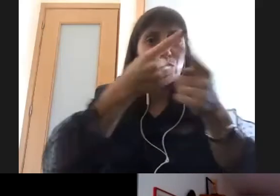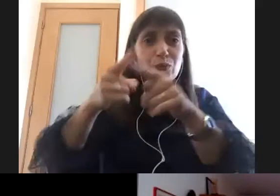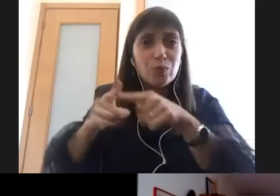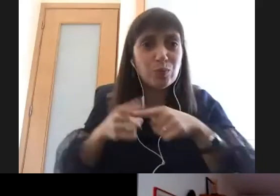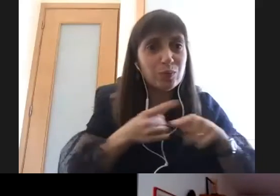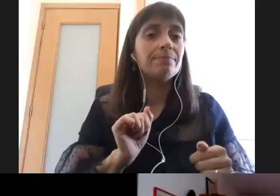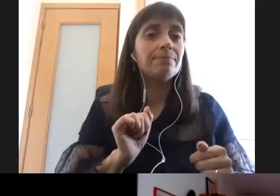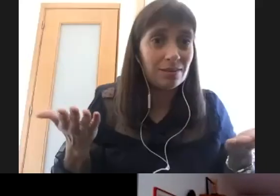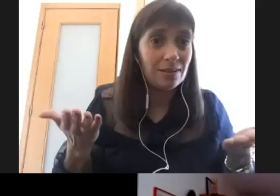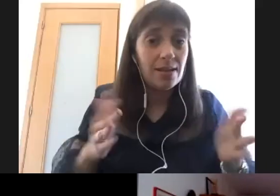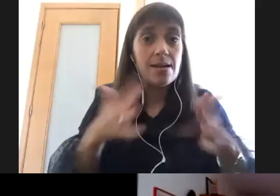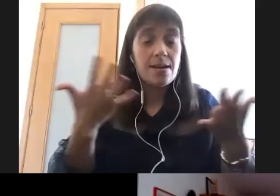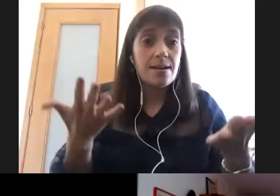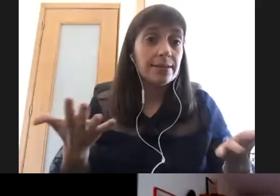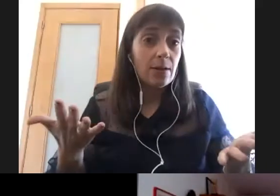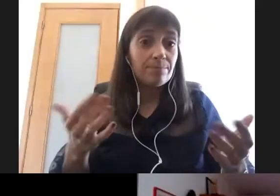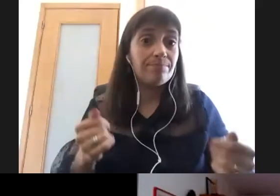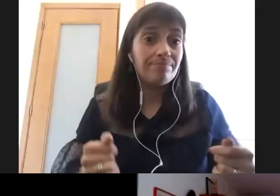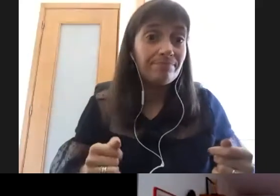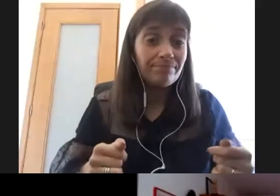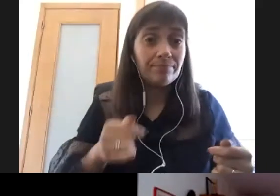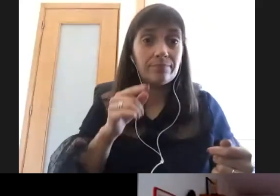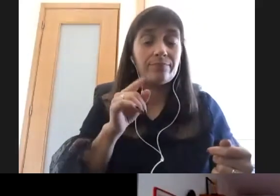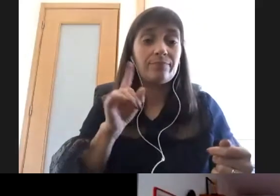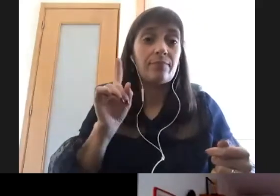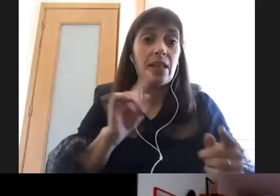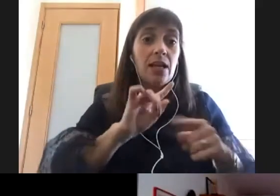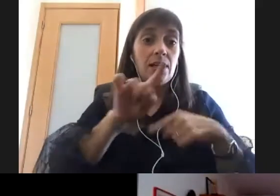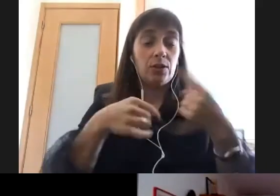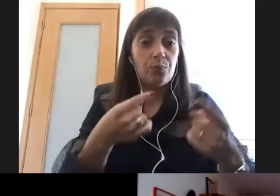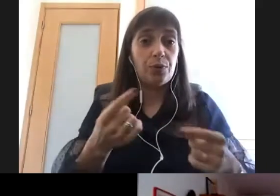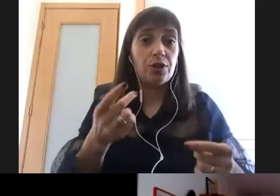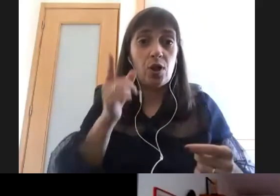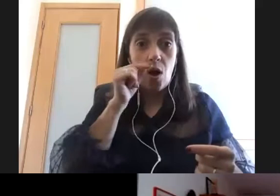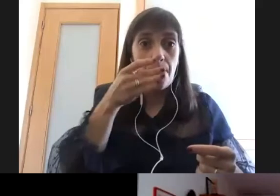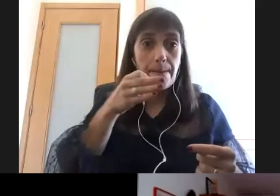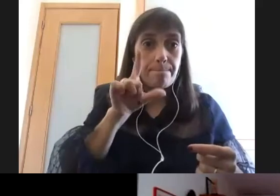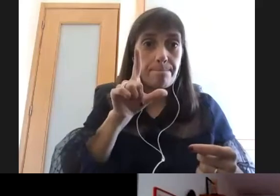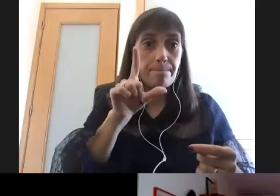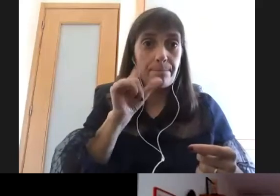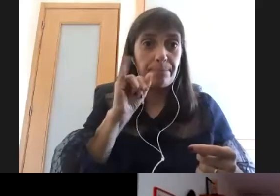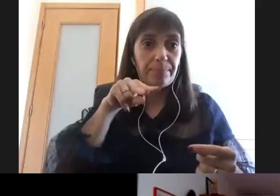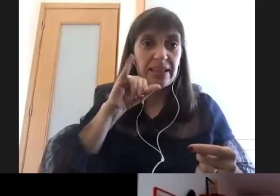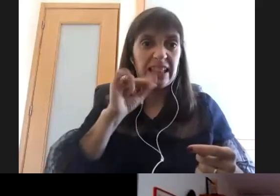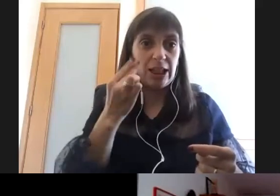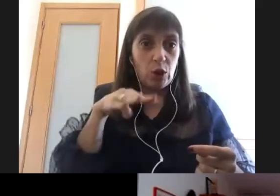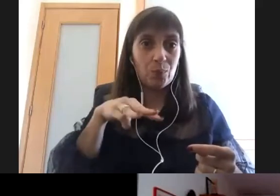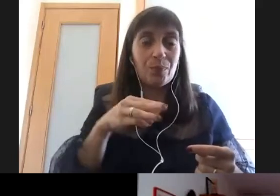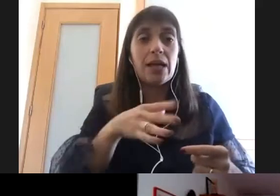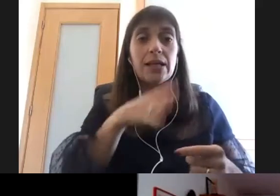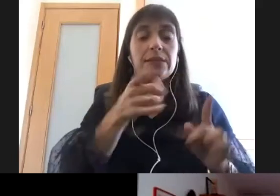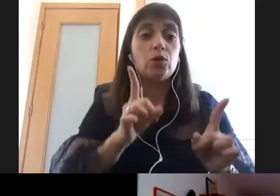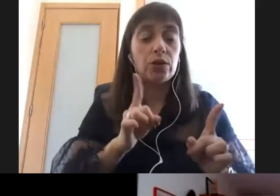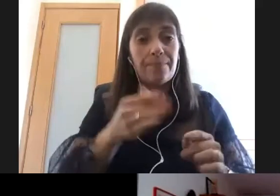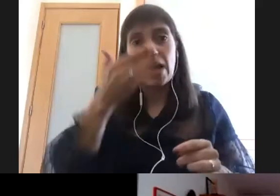E o Plínio abraçou uma ideia que era muito popular no Brasil dos anos 30, que era de que o Brasil teria